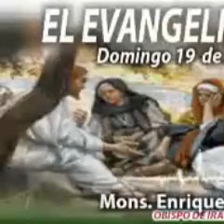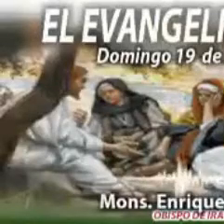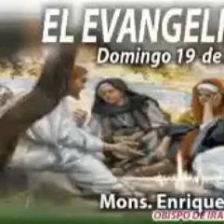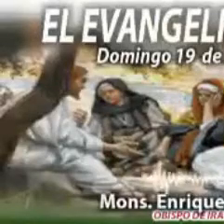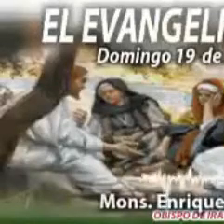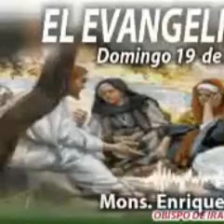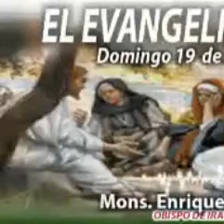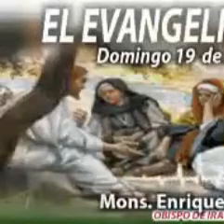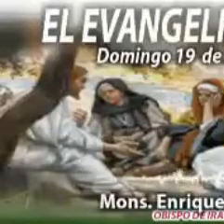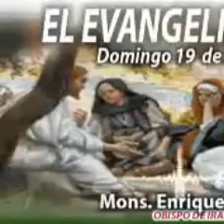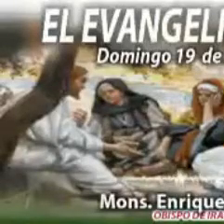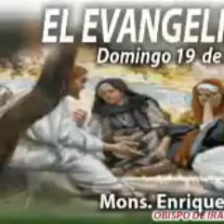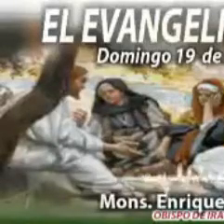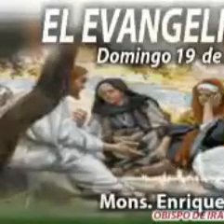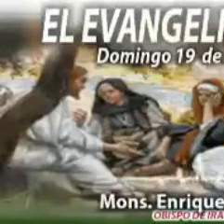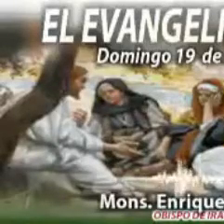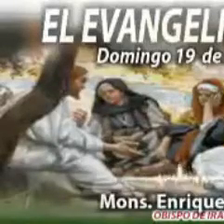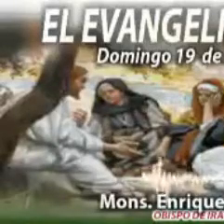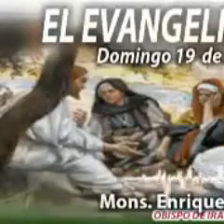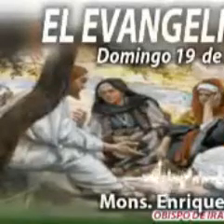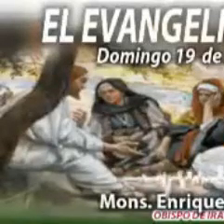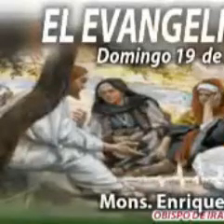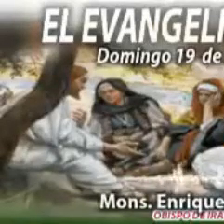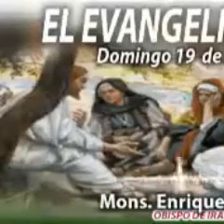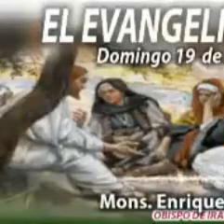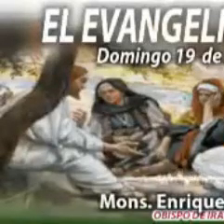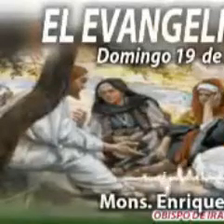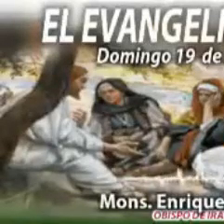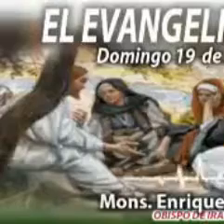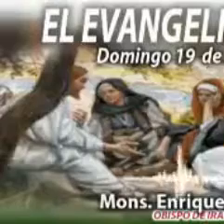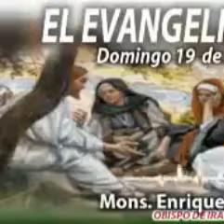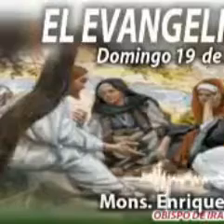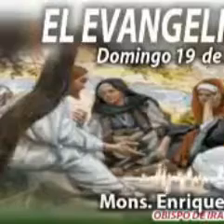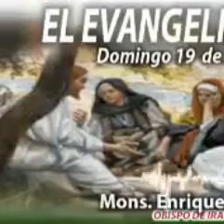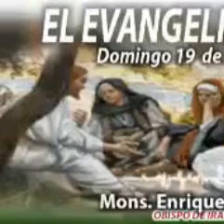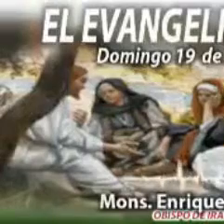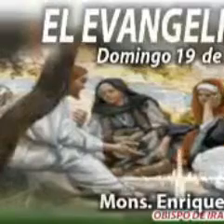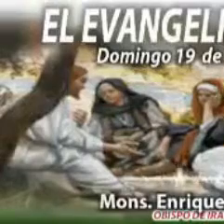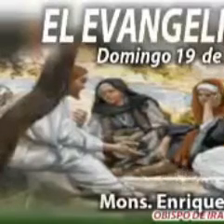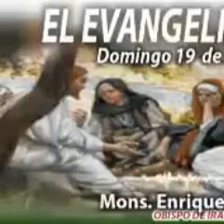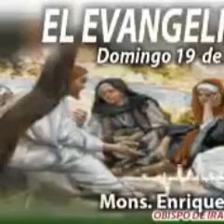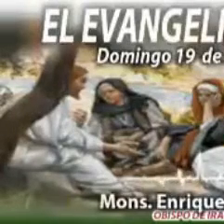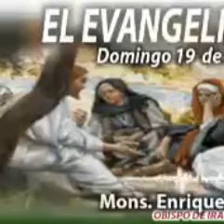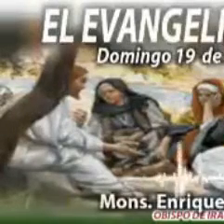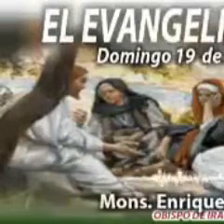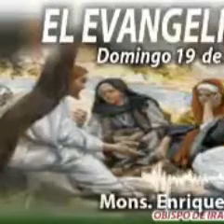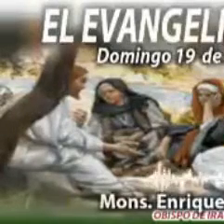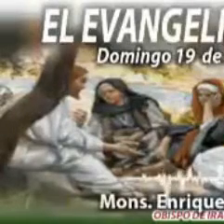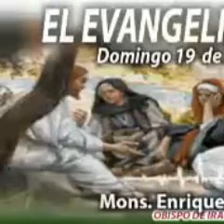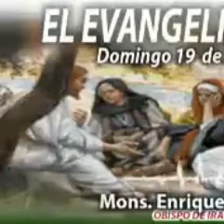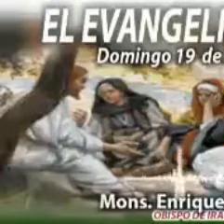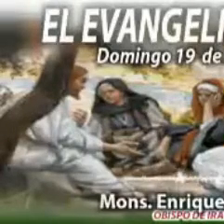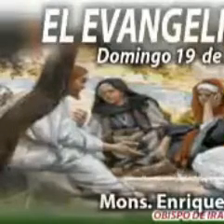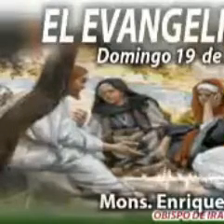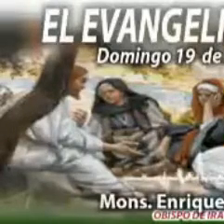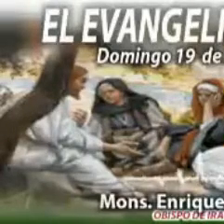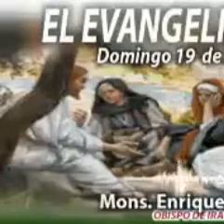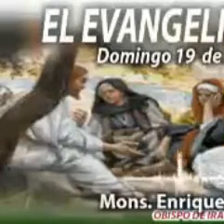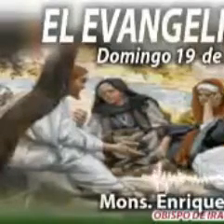día a día, alimentándonos de la palabra del Señor. En la voz de Monseñor Enrique